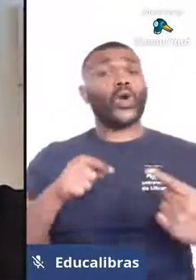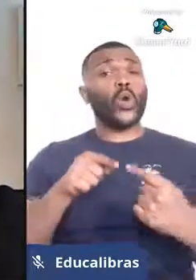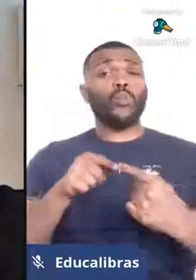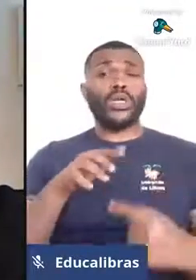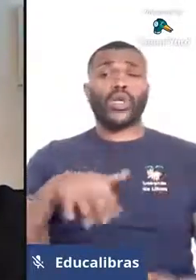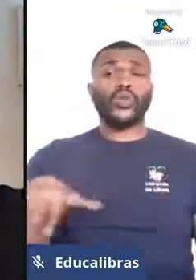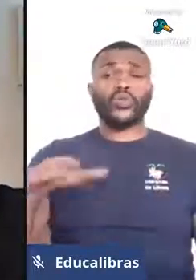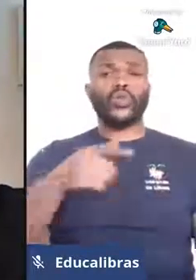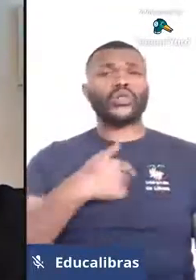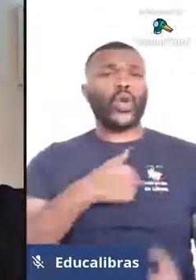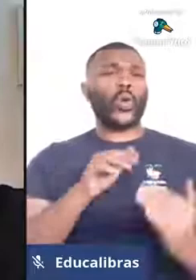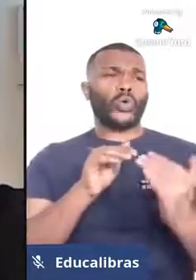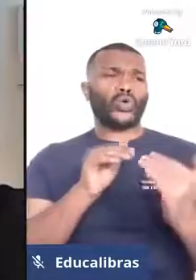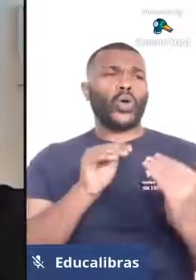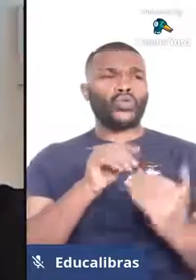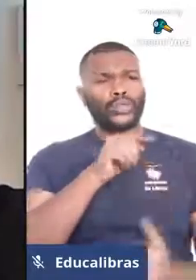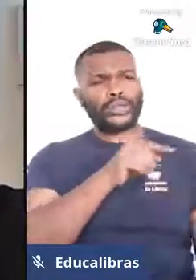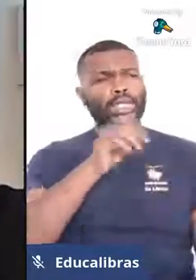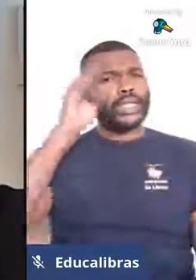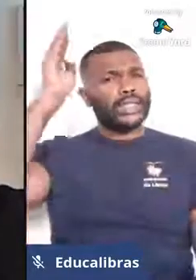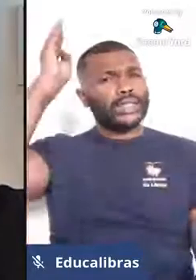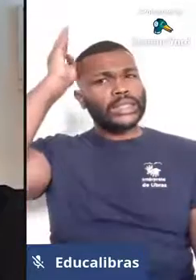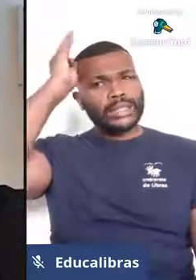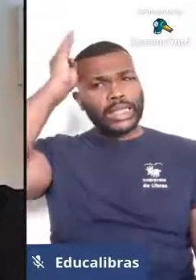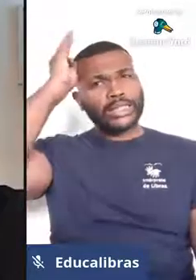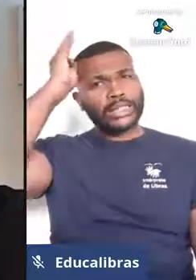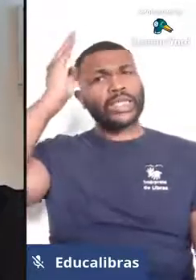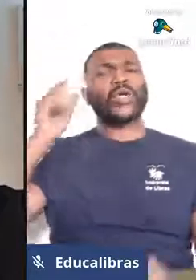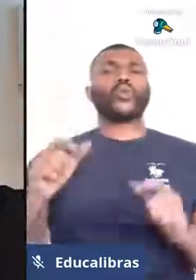o Sesc é um lugar muito